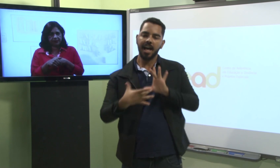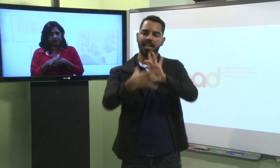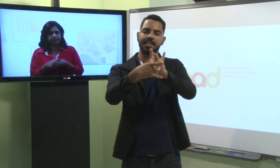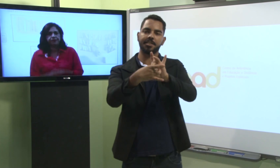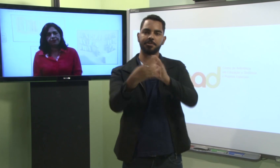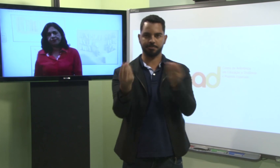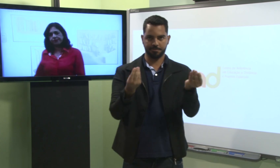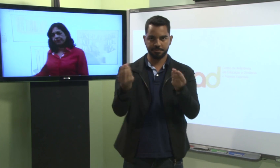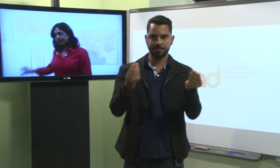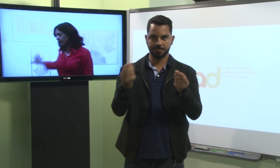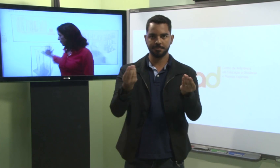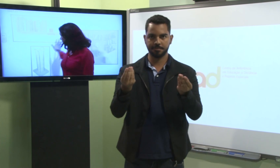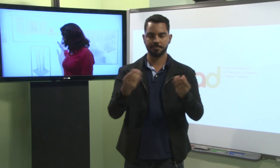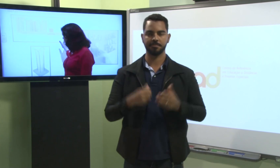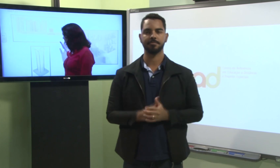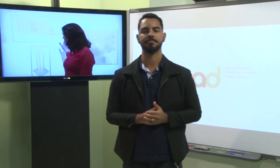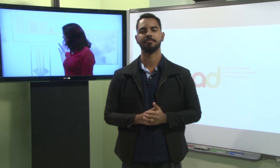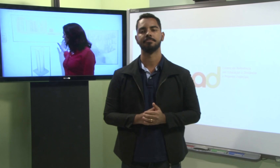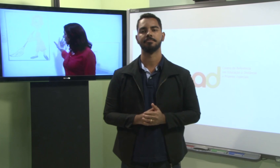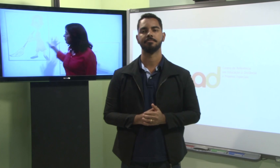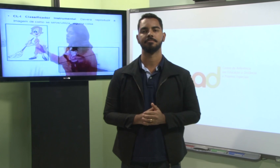correspondência.